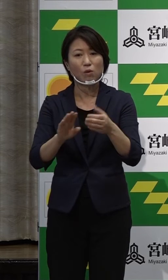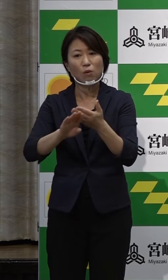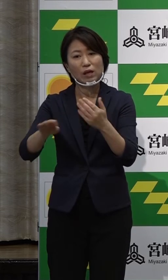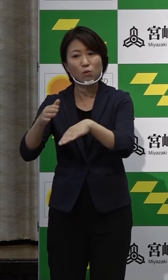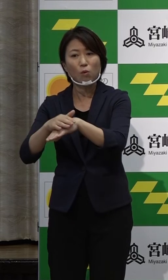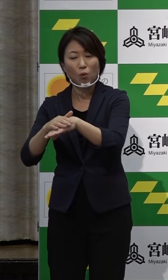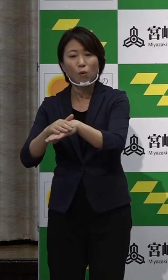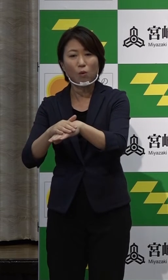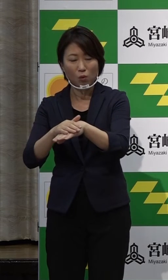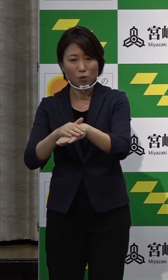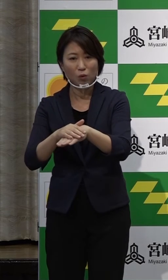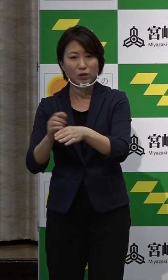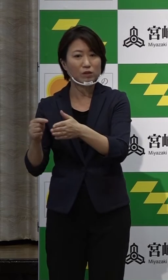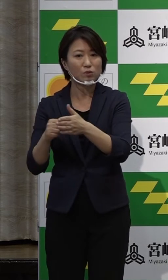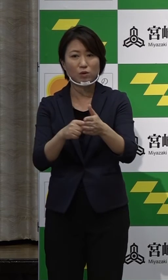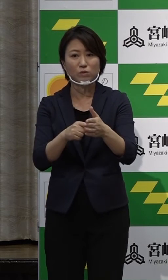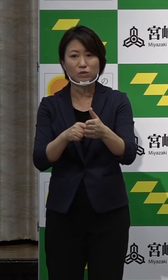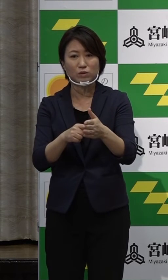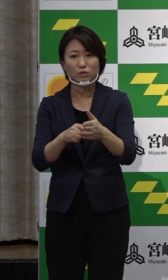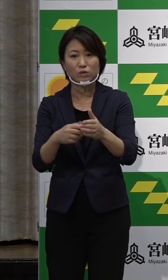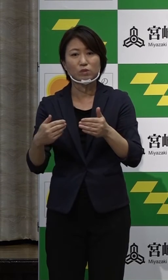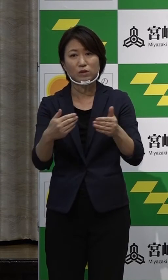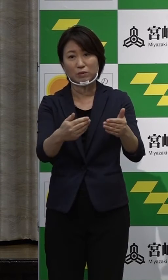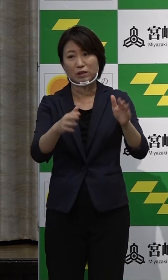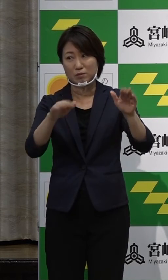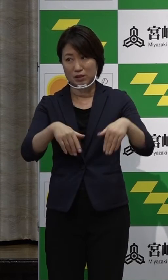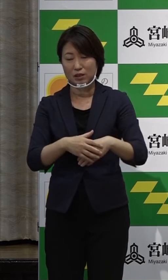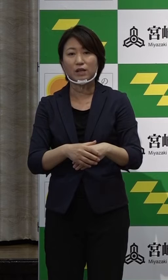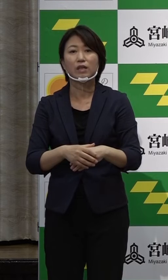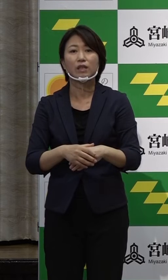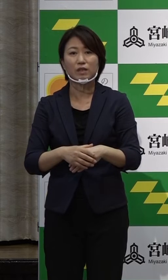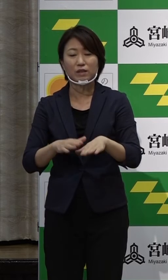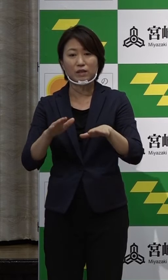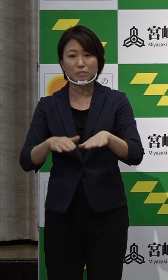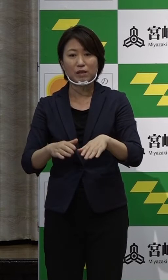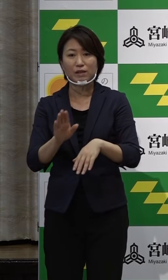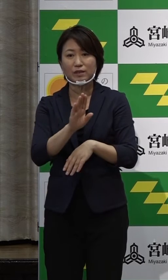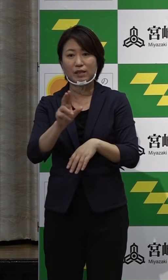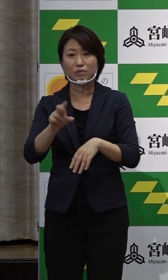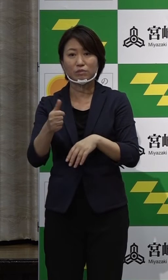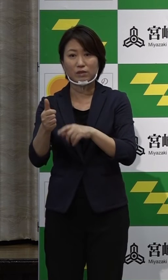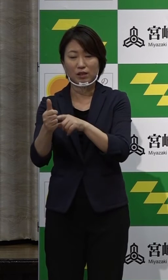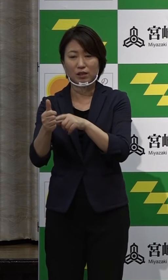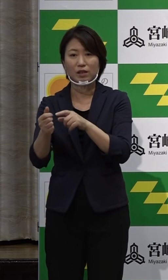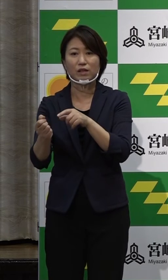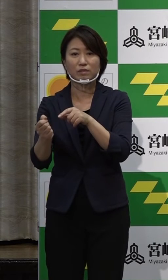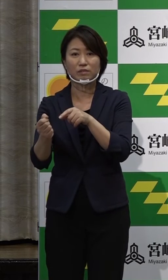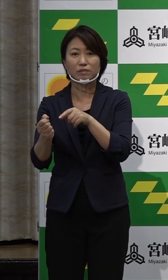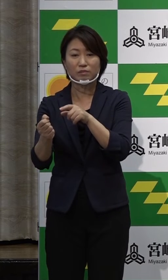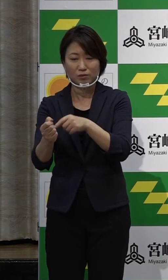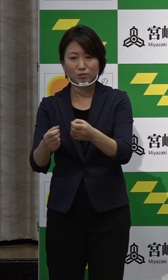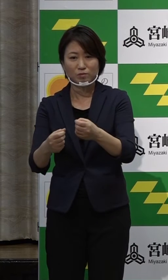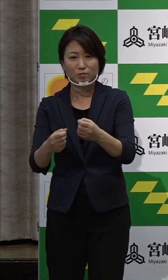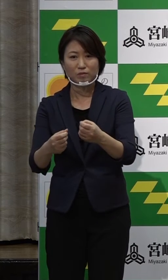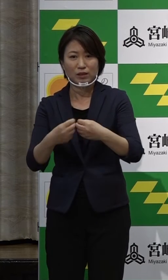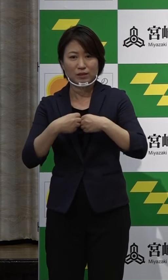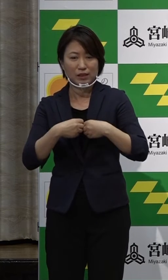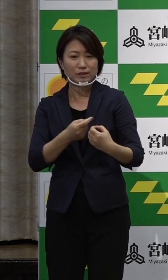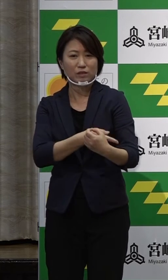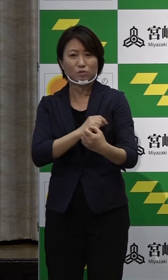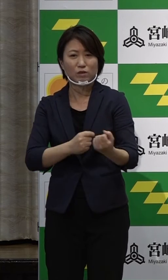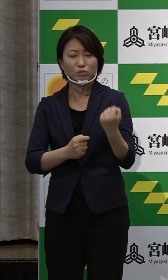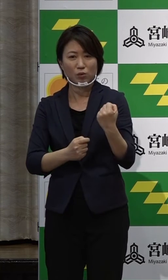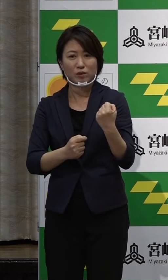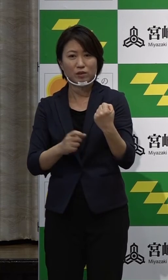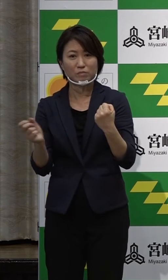行われてきたということでどうかと考えております。今デルタ株の強い感染力さんには感染